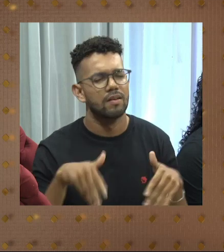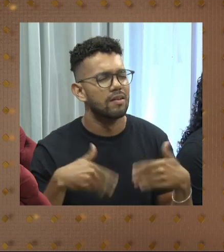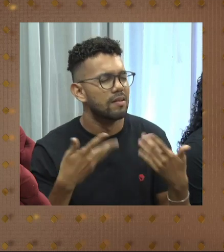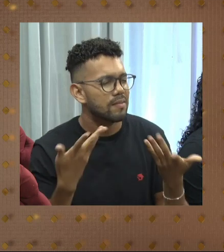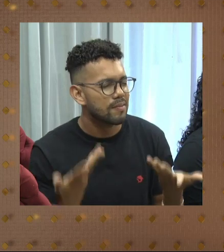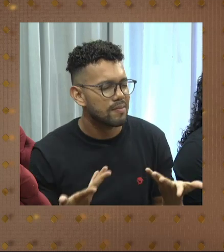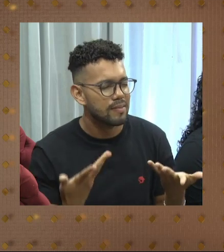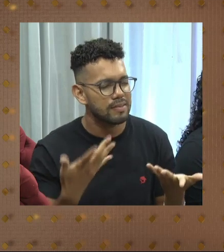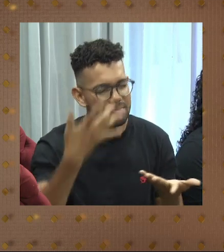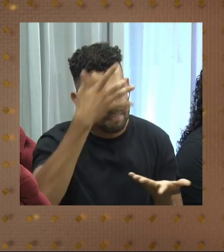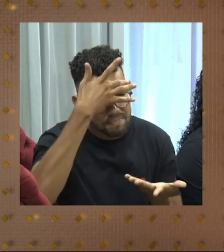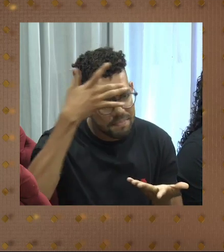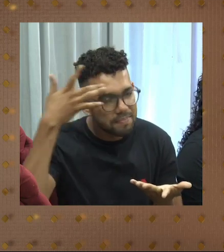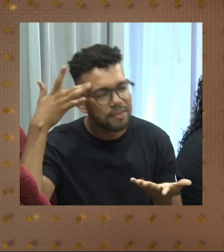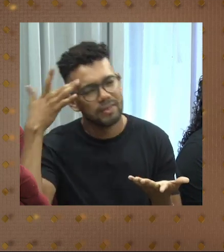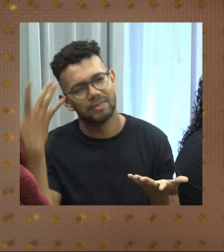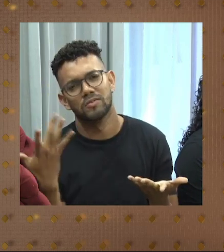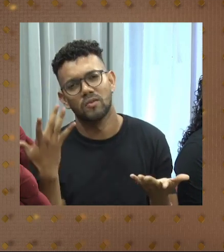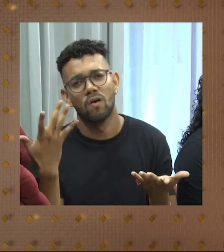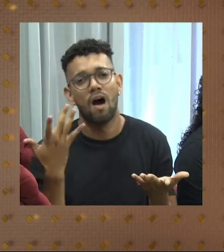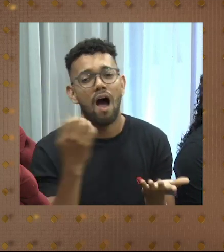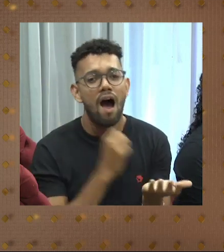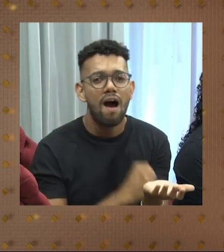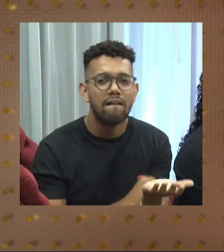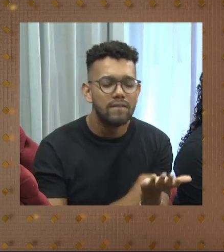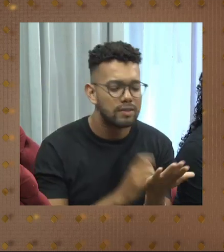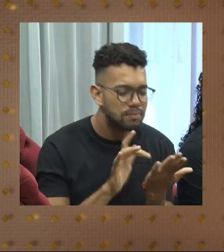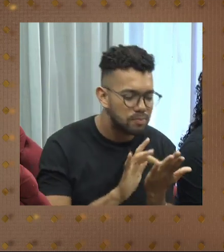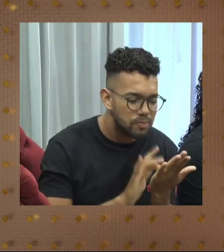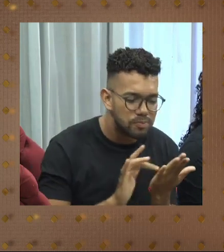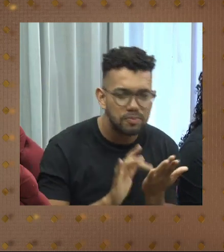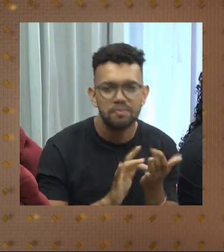precisam sair do celular para vir para a realidade. Porque é livro